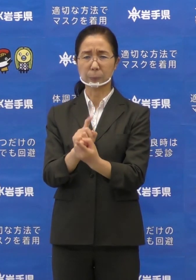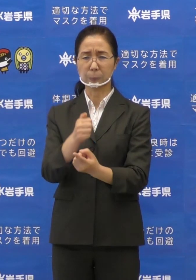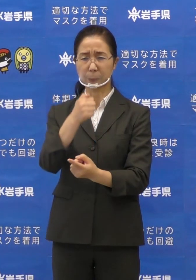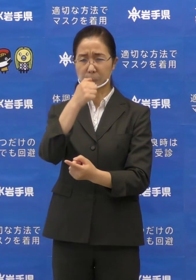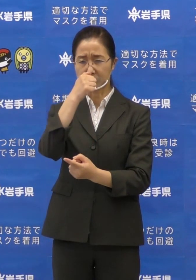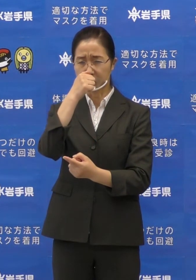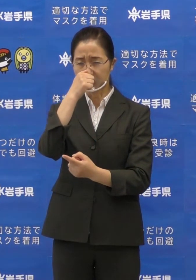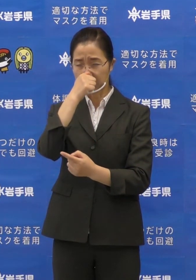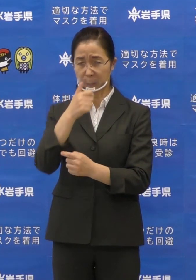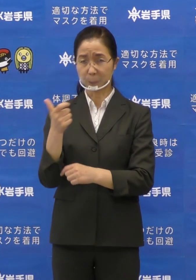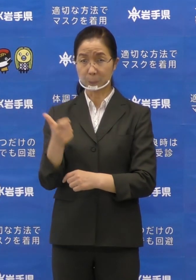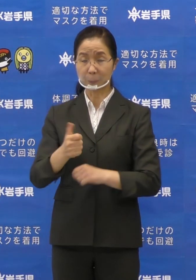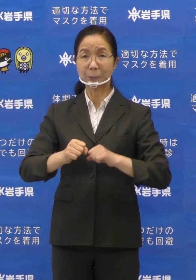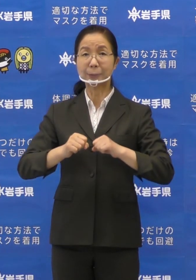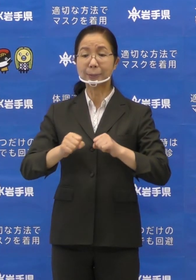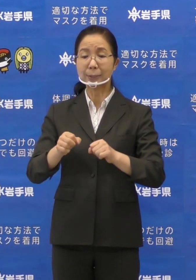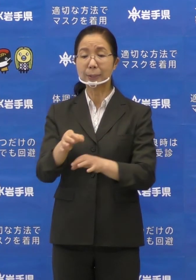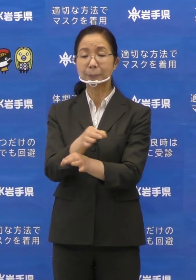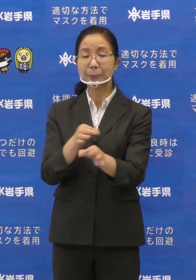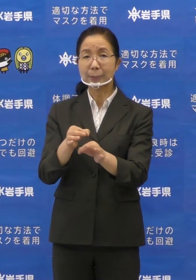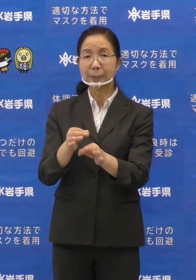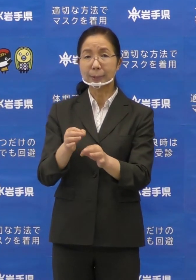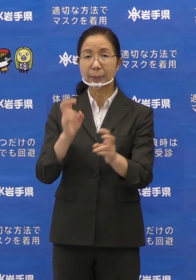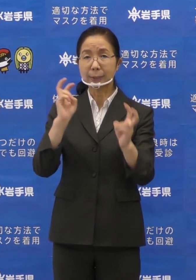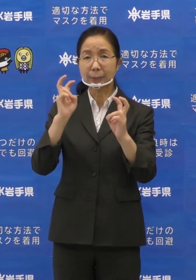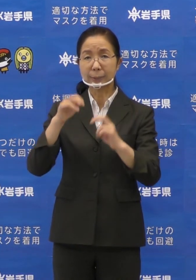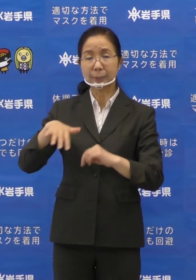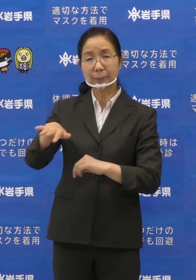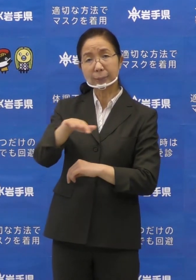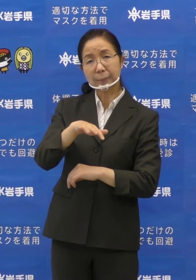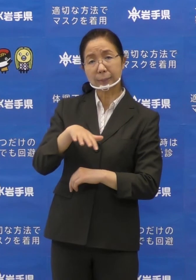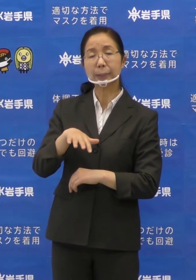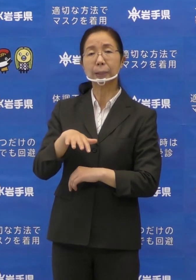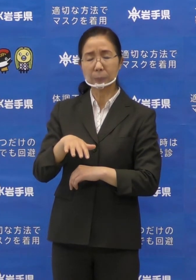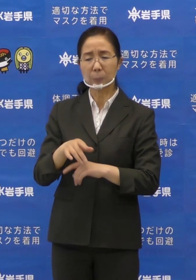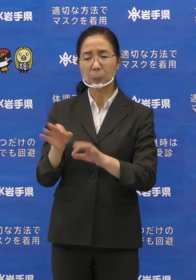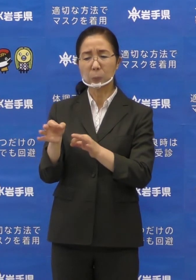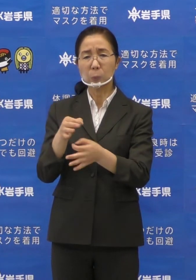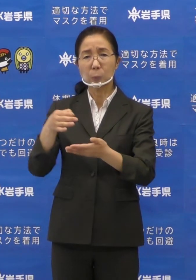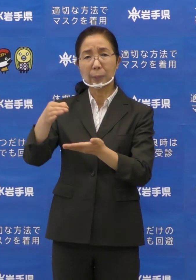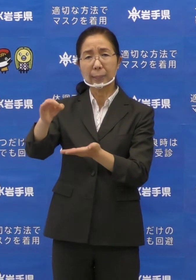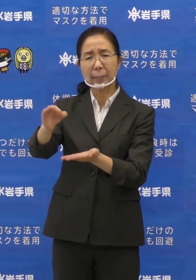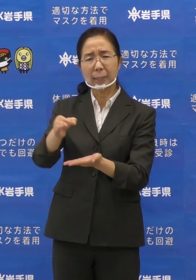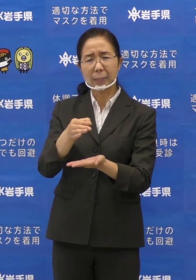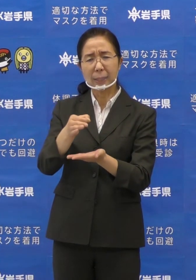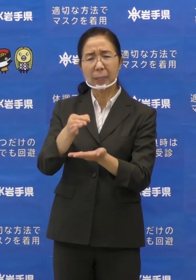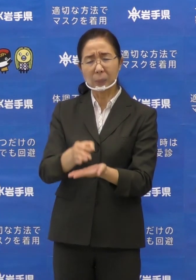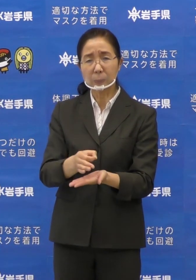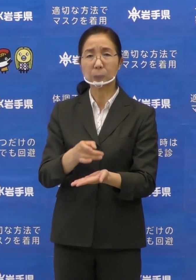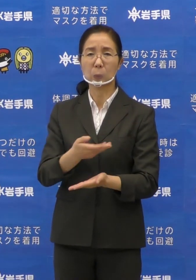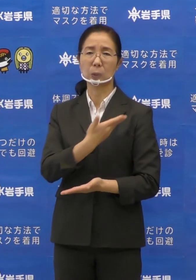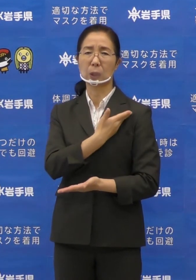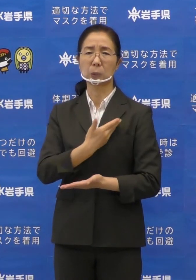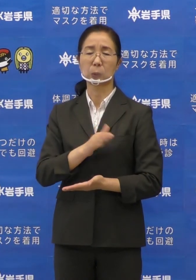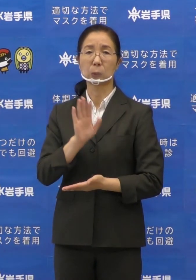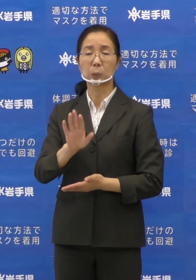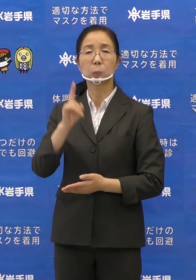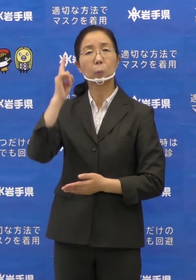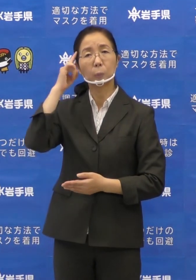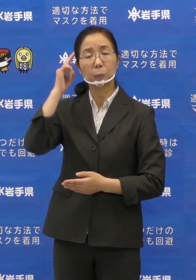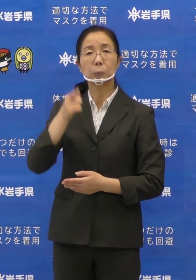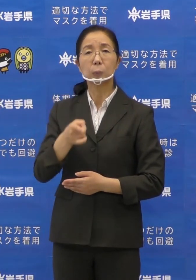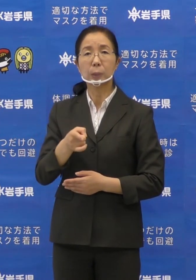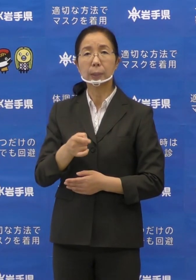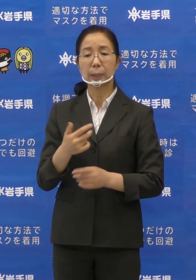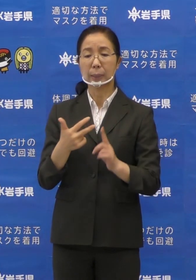店をはじめとする事業者の皆さんの収入が減るというのはこれはあることですし、1週間前